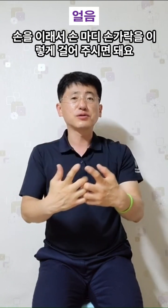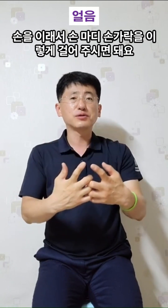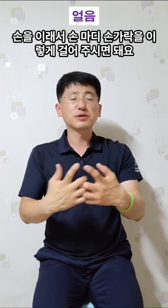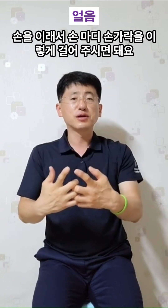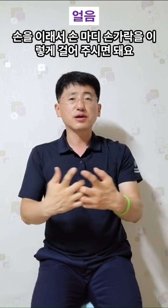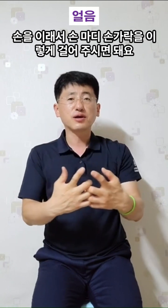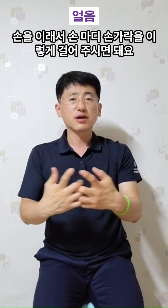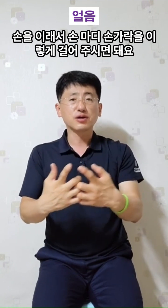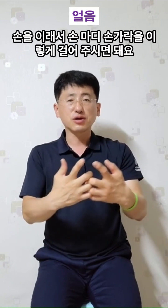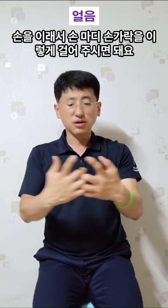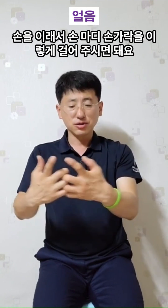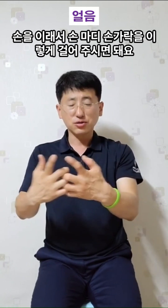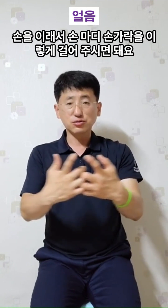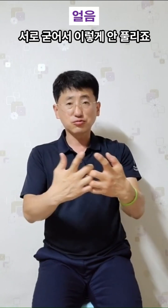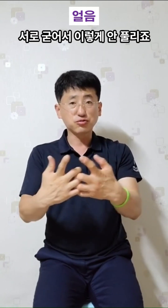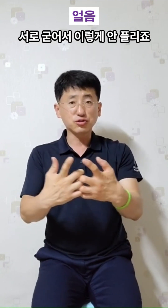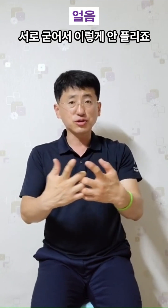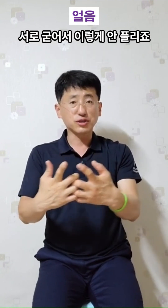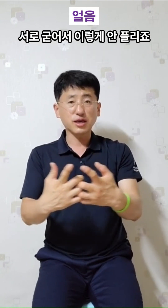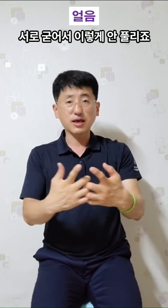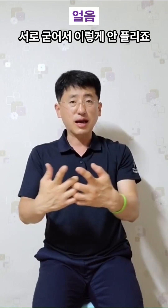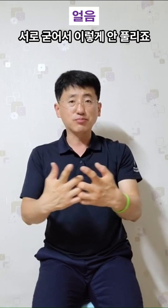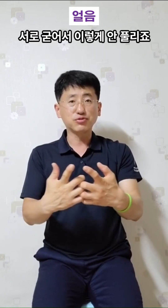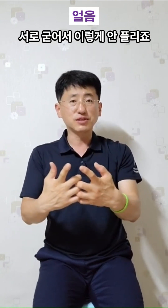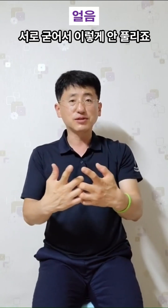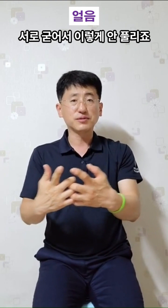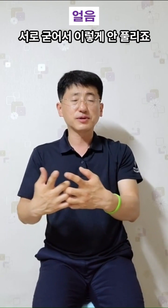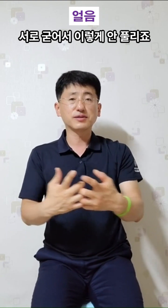돼요. 손을 굳어서 이렇게 안 풀리죠. 그래서